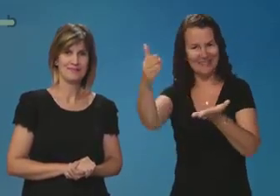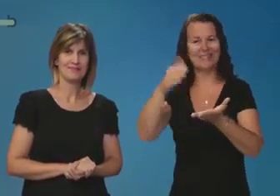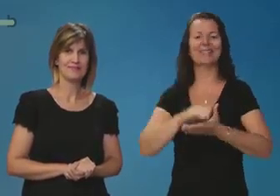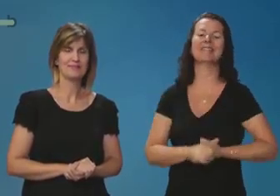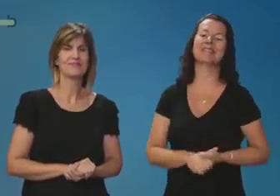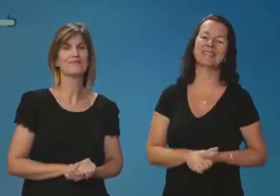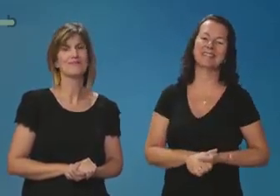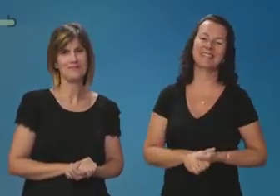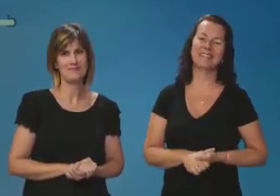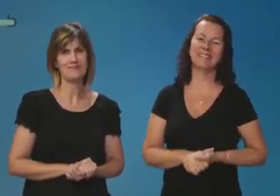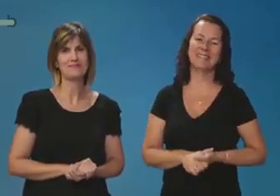lá?